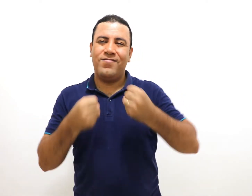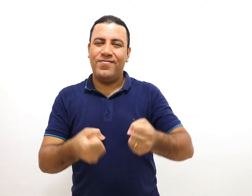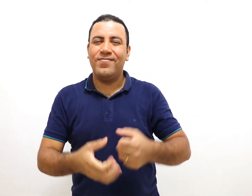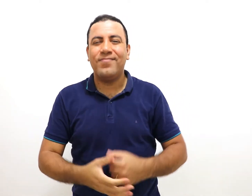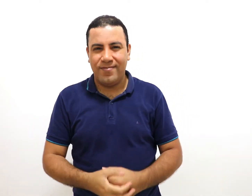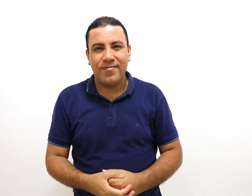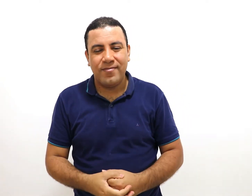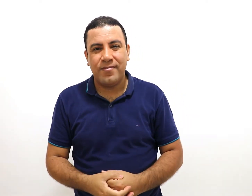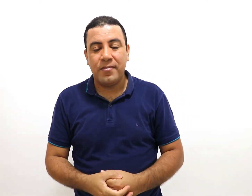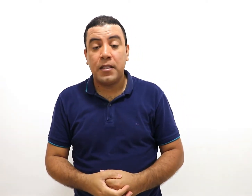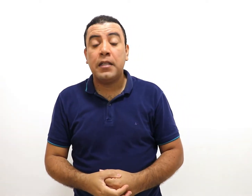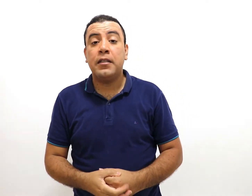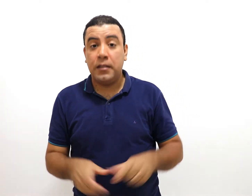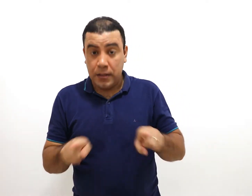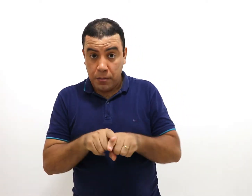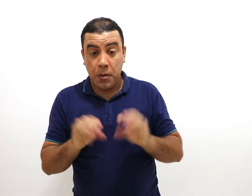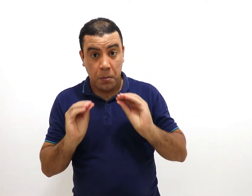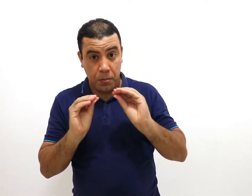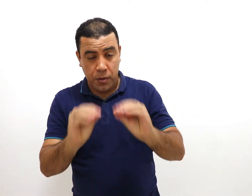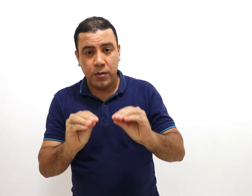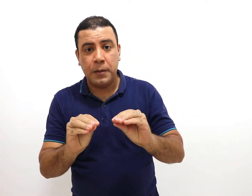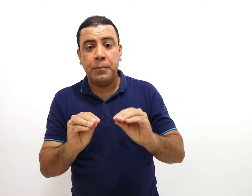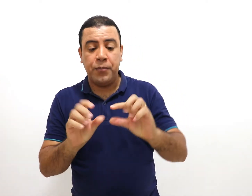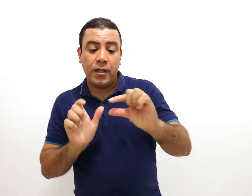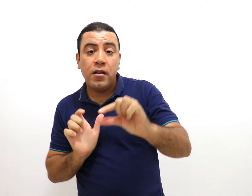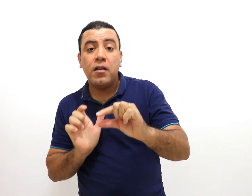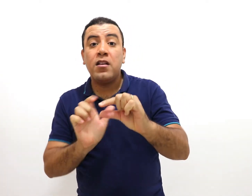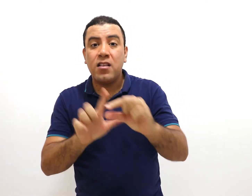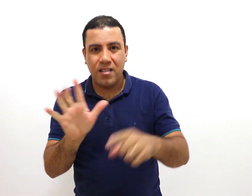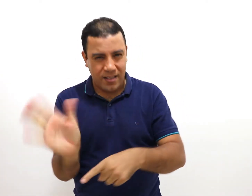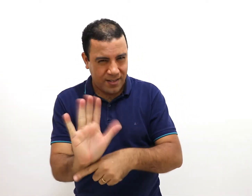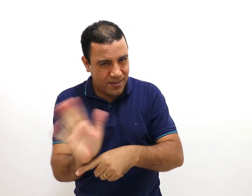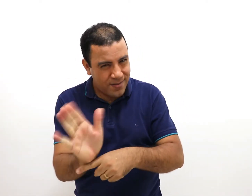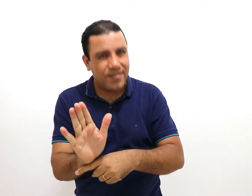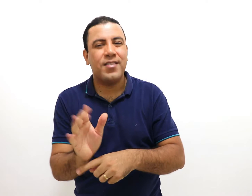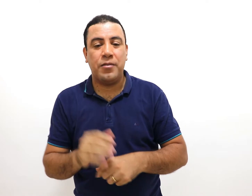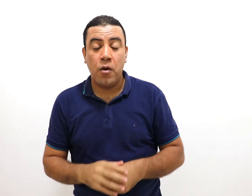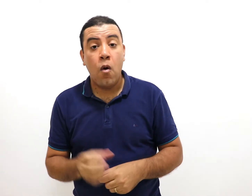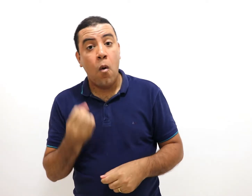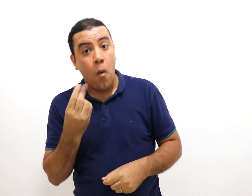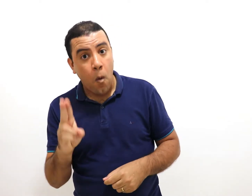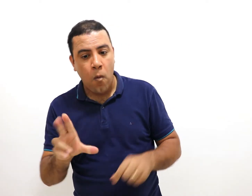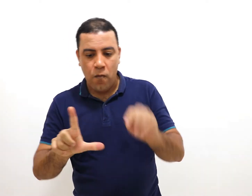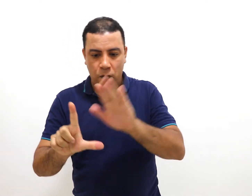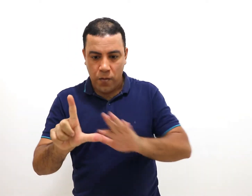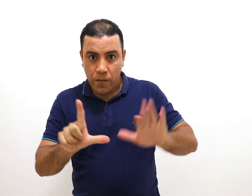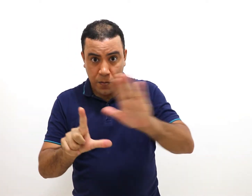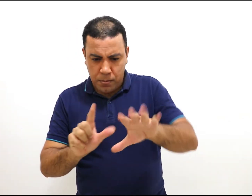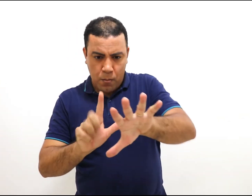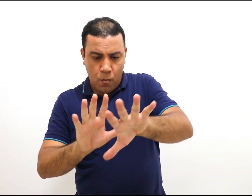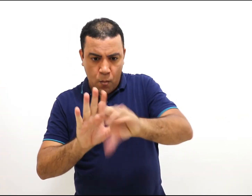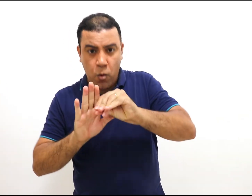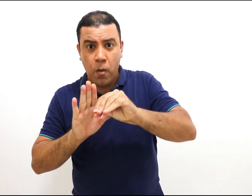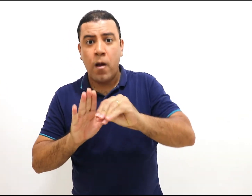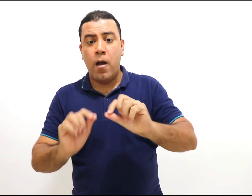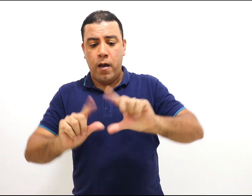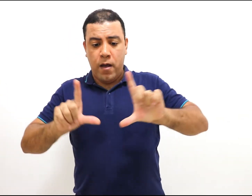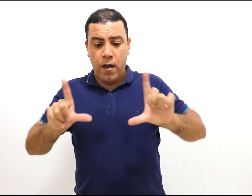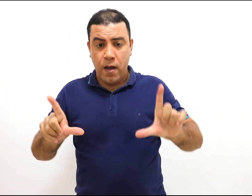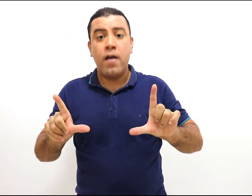Adicionamos os links para vídeos ou os códigos QRs que também direcionam para vocábulos ou frases em libras